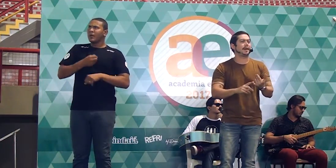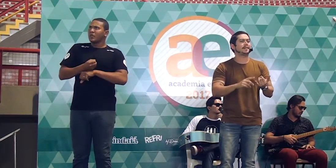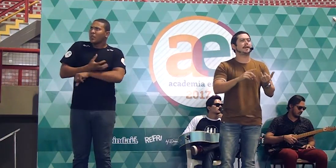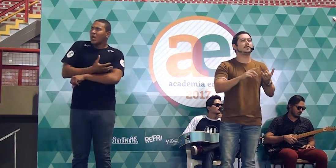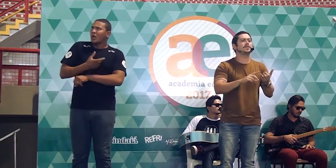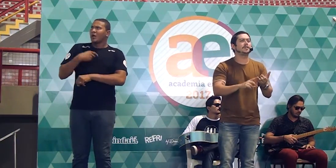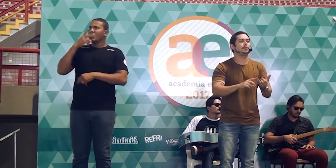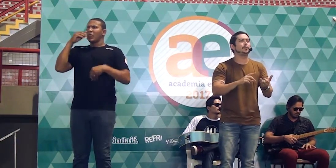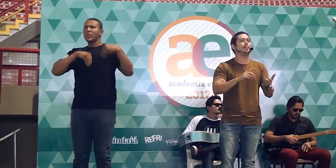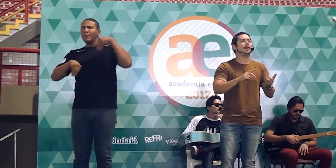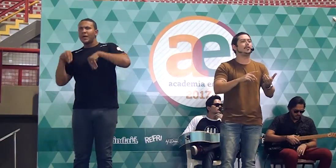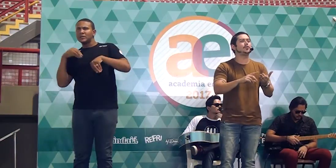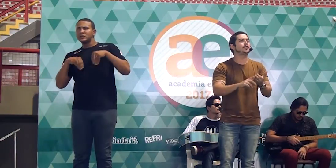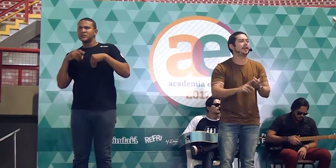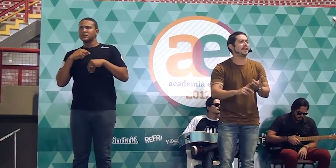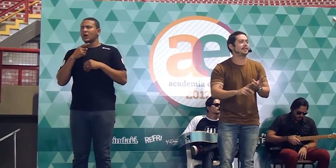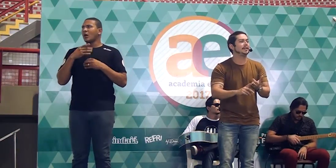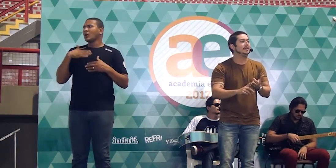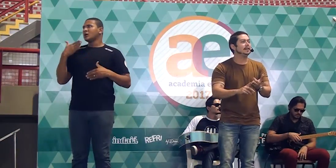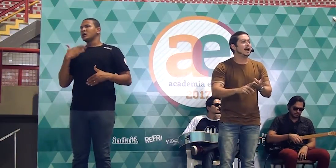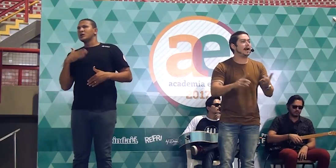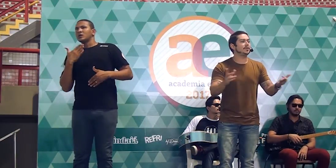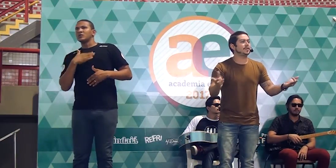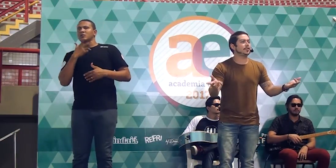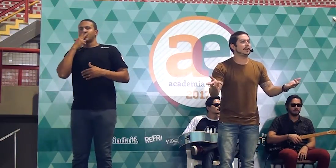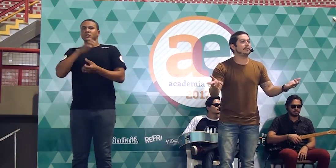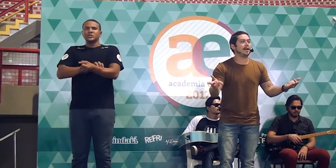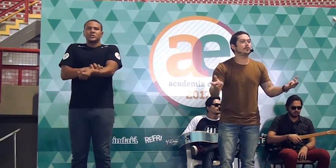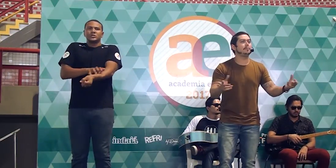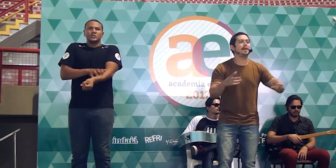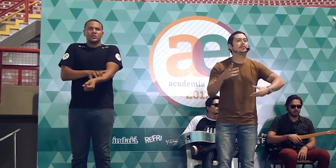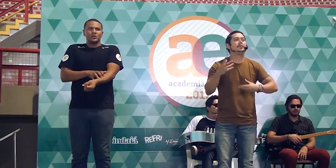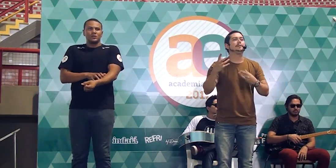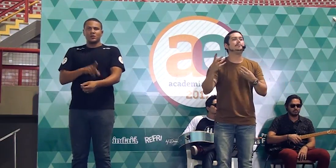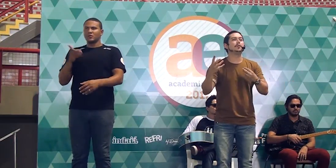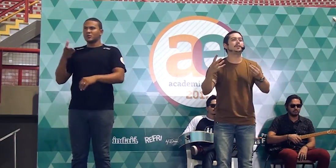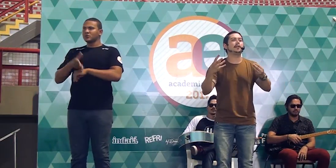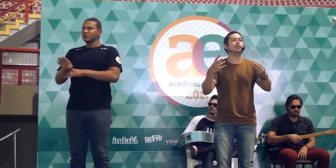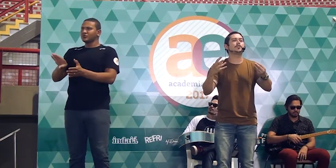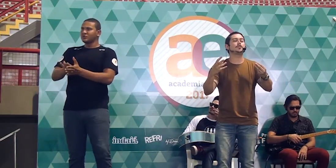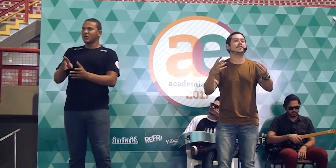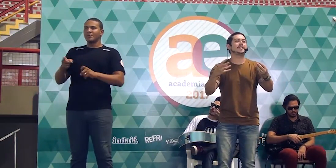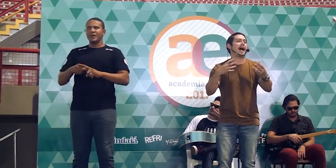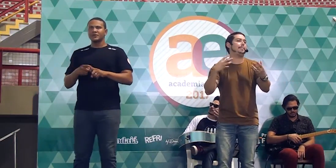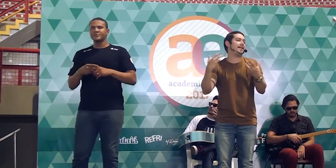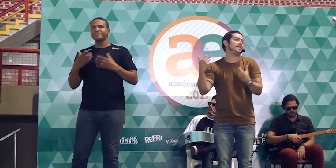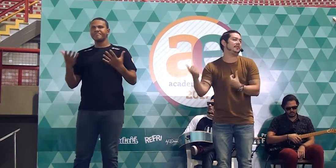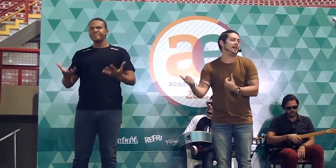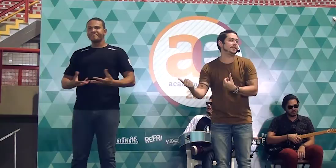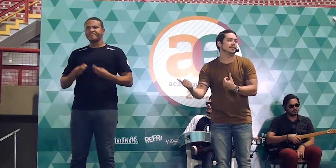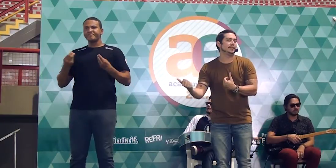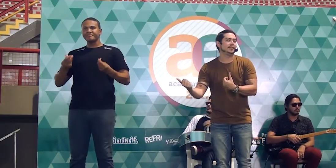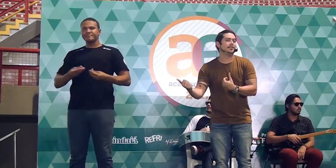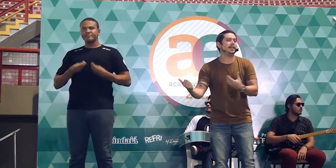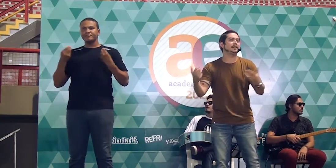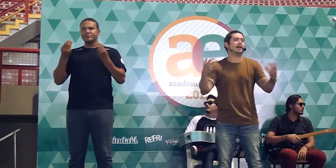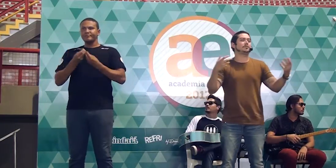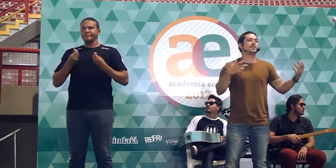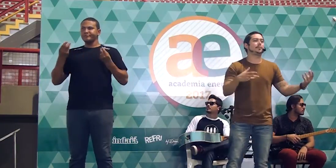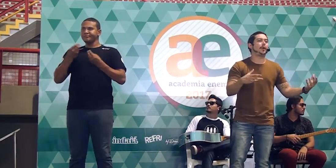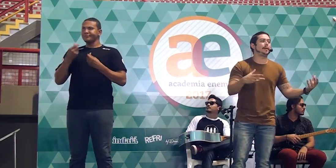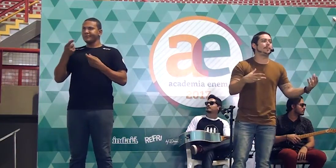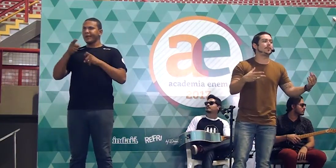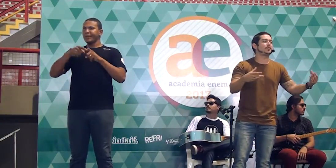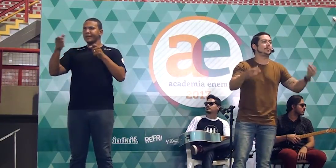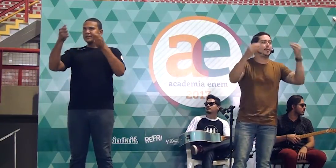como depressão, síndrome do pânico, estresse. Aí você chega no médico, o médico não tem condições hábeis, às vezes, de lidar